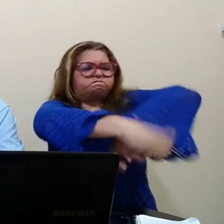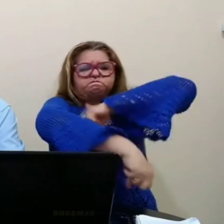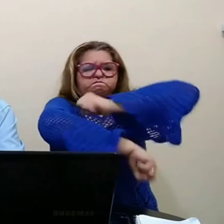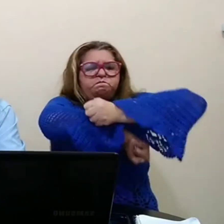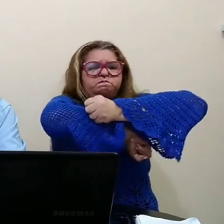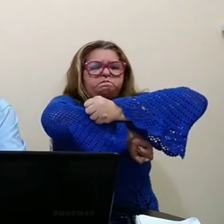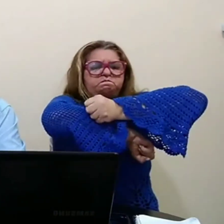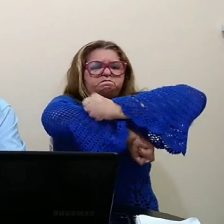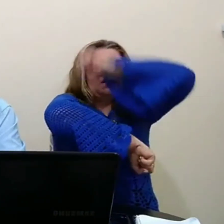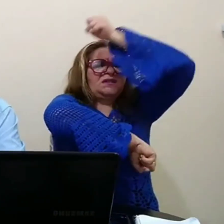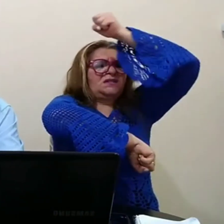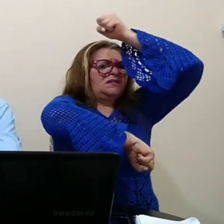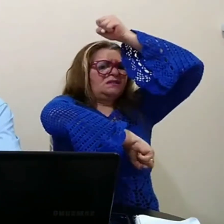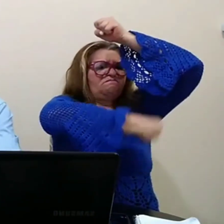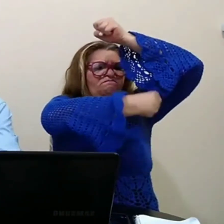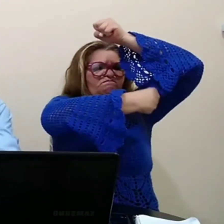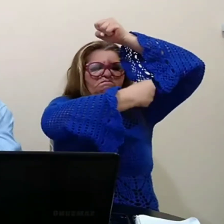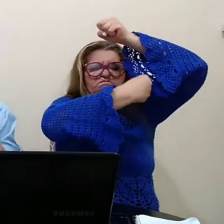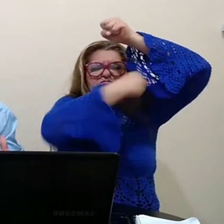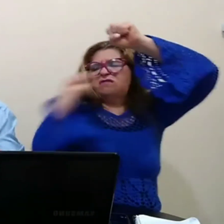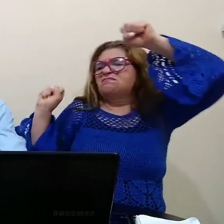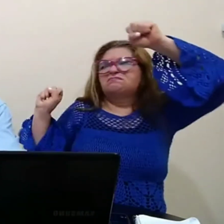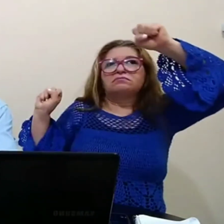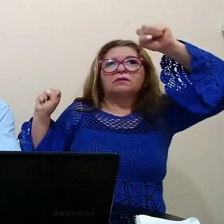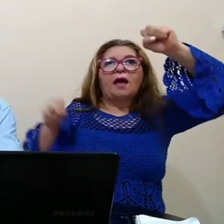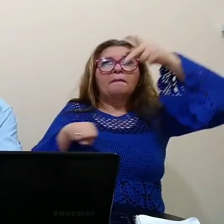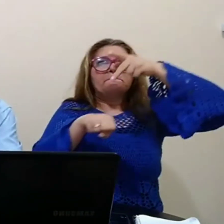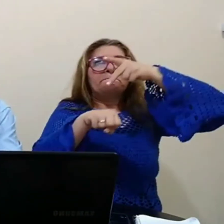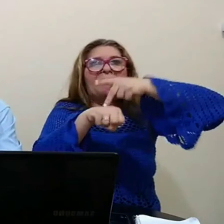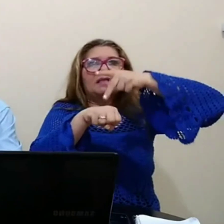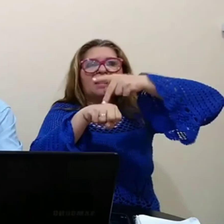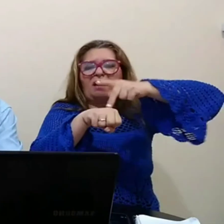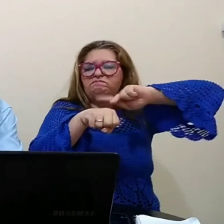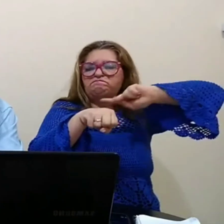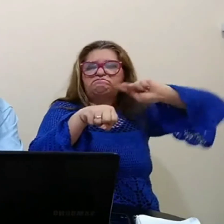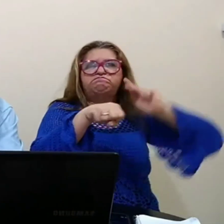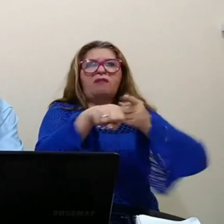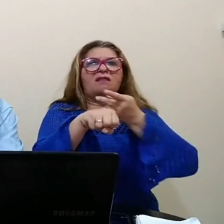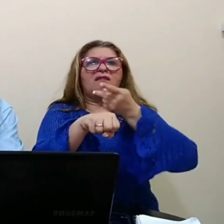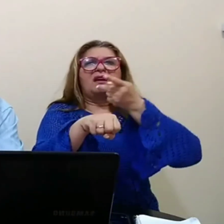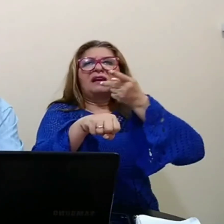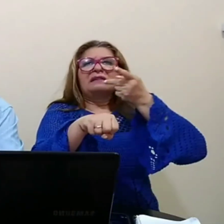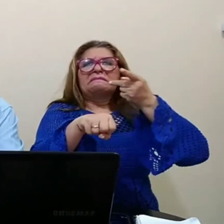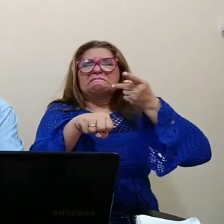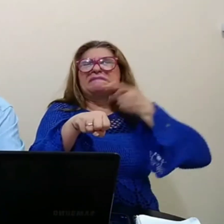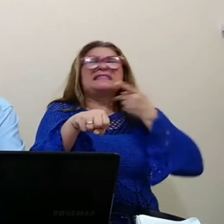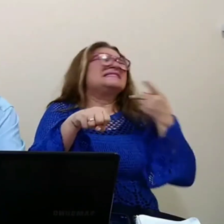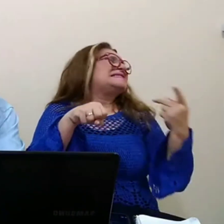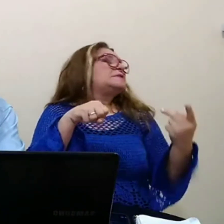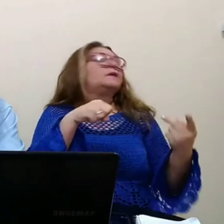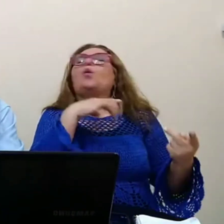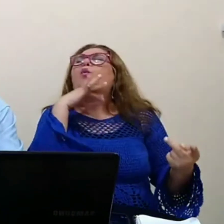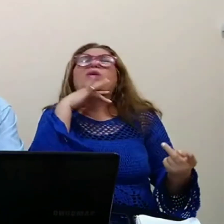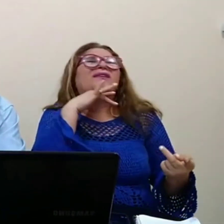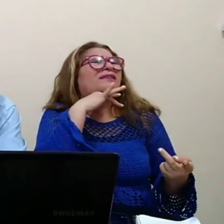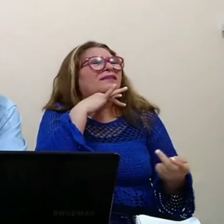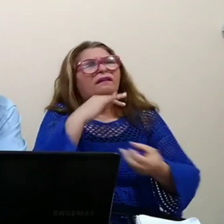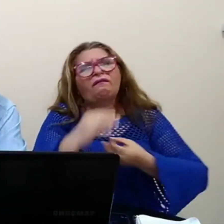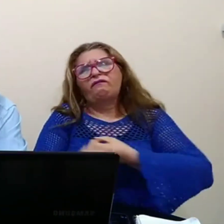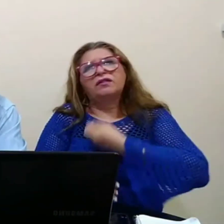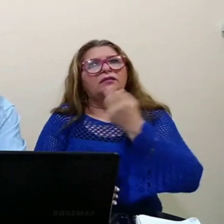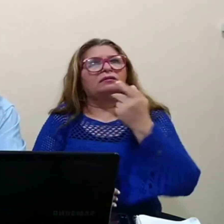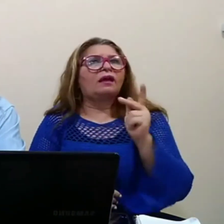ele quebrava. Ele se machucava todo, mas ele quebrava aquelas cadeias, aqueles grilhões, aquelas correntes,